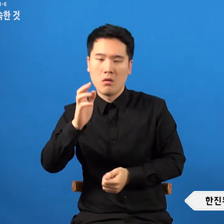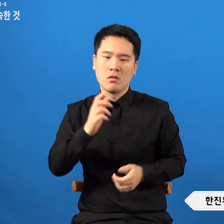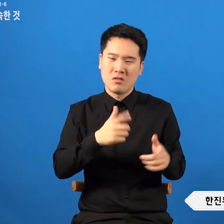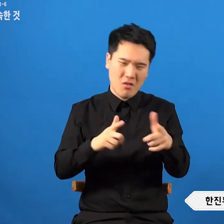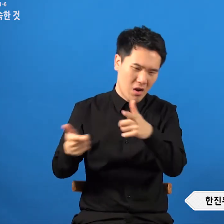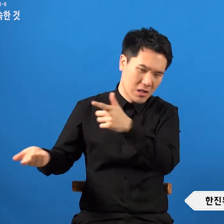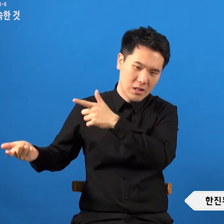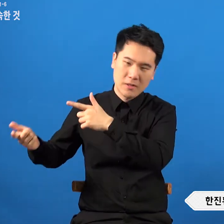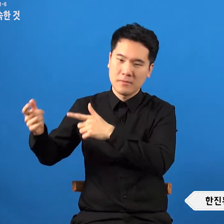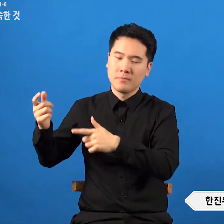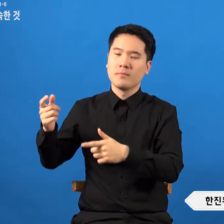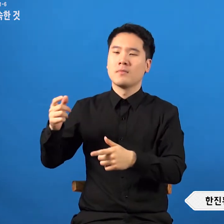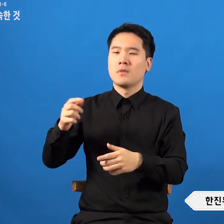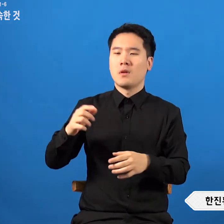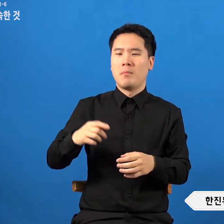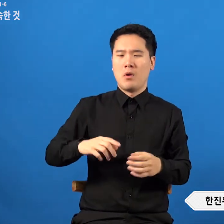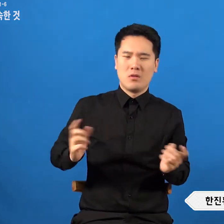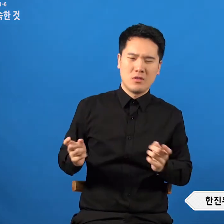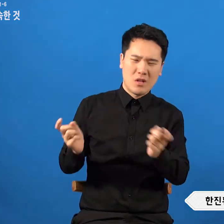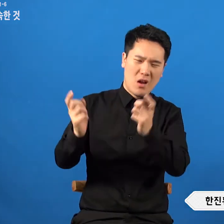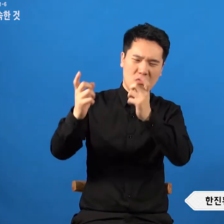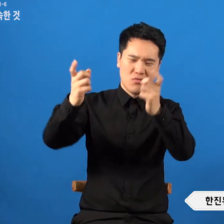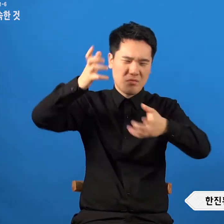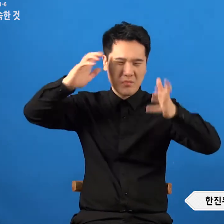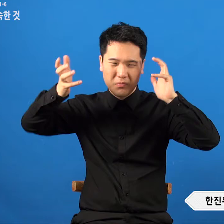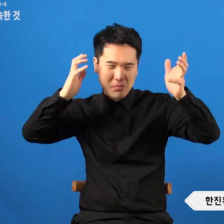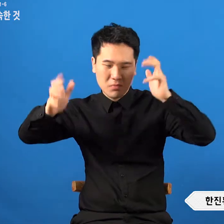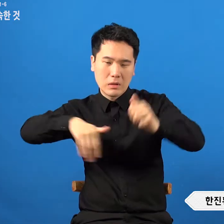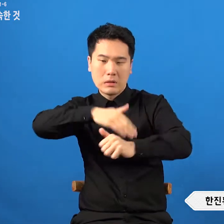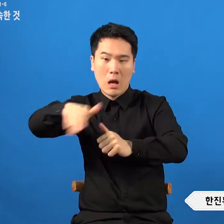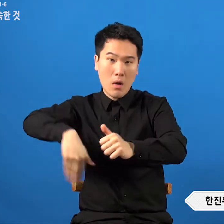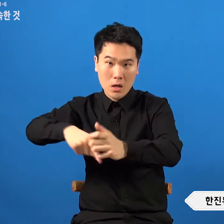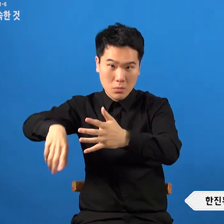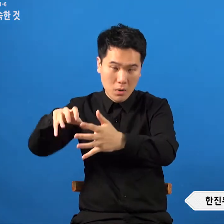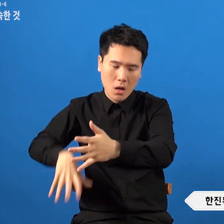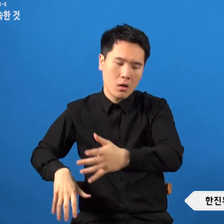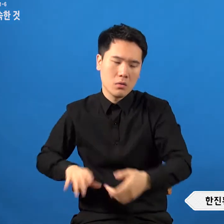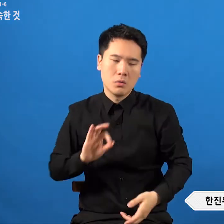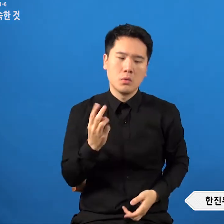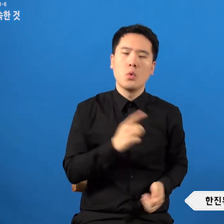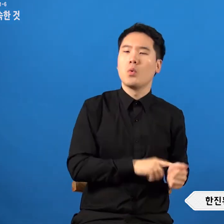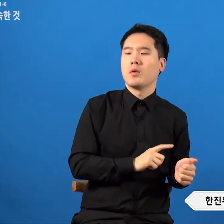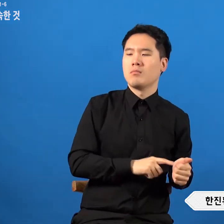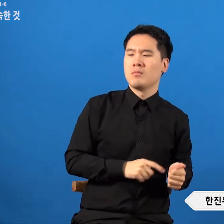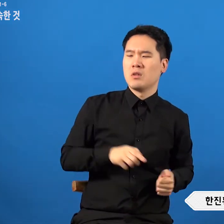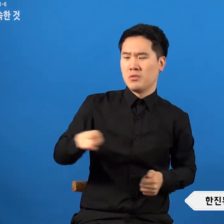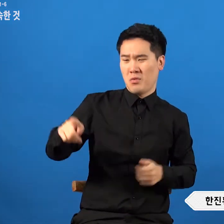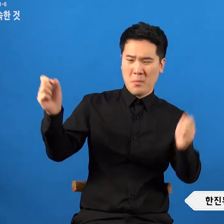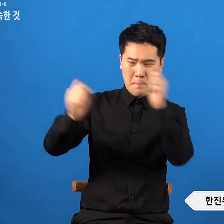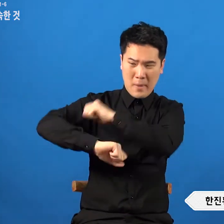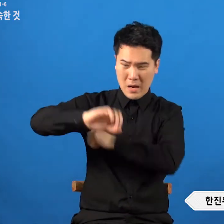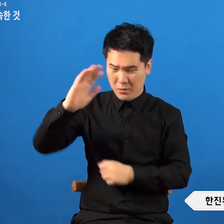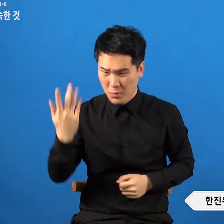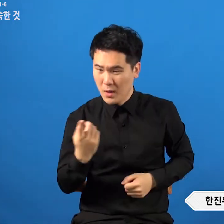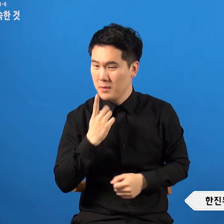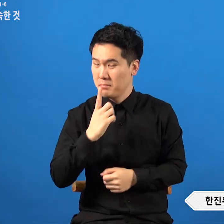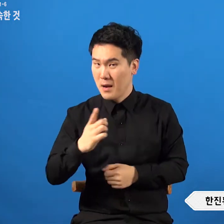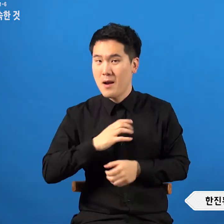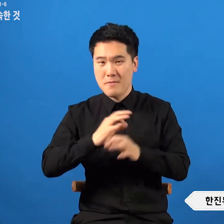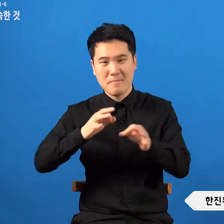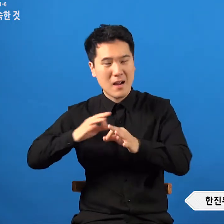일련의 사건들을 통해서 이거는 신이 우리에게 저주하는 것이 아닌가 하고 두려움에 사로잡혀 있는